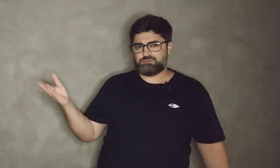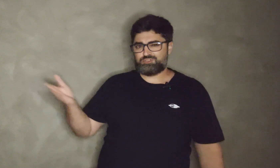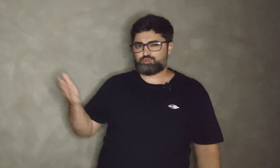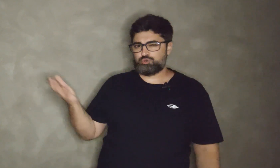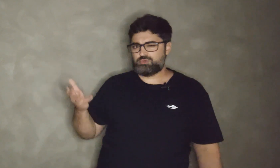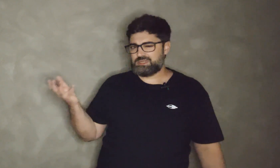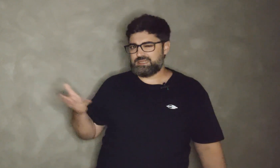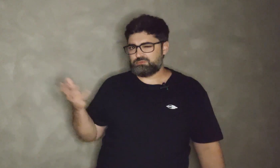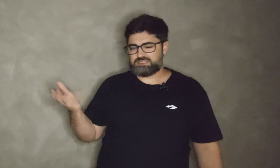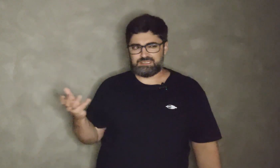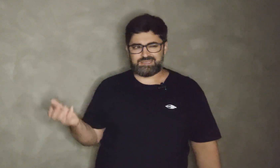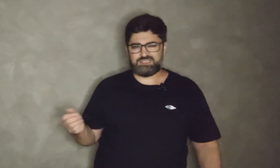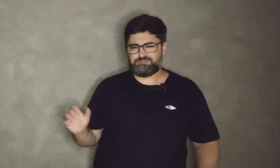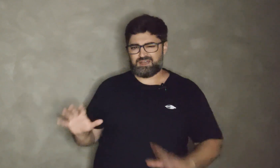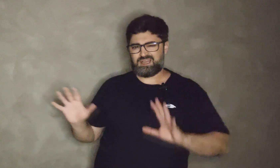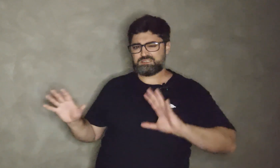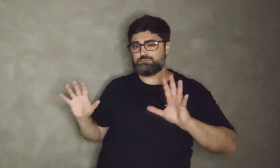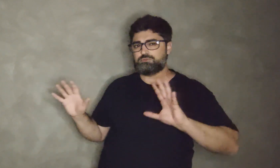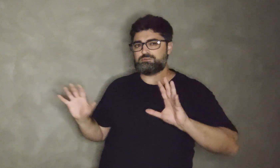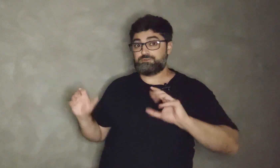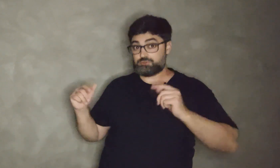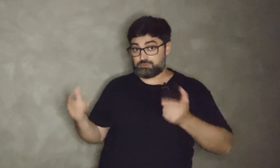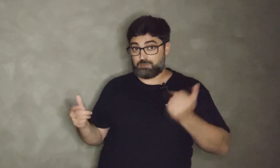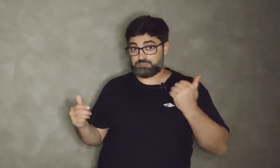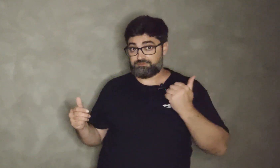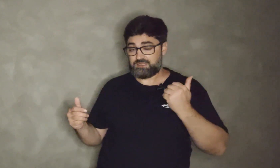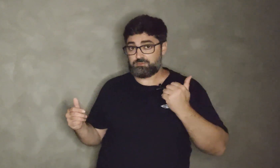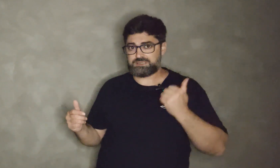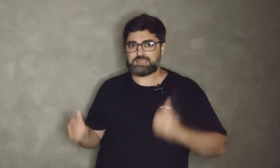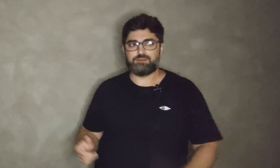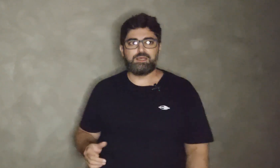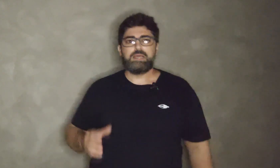da estrutura da língua de sinais e a gente fala, isso é muito difícil, como eu já falei no passado.